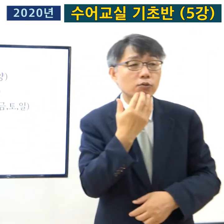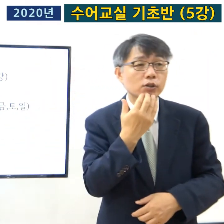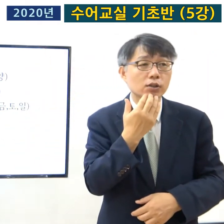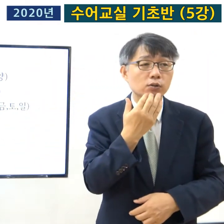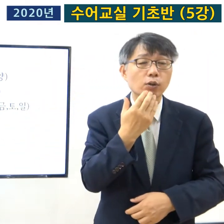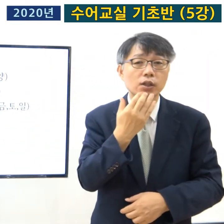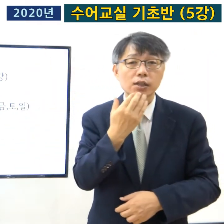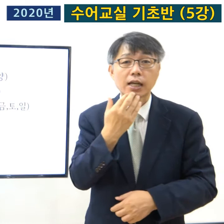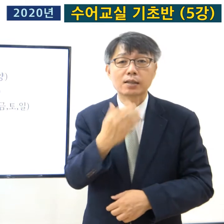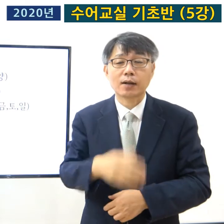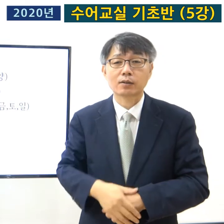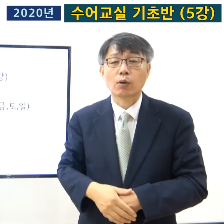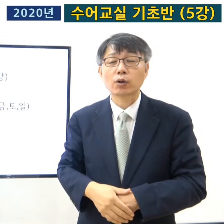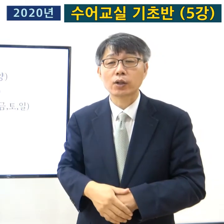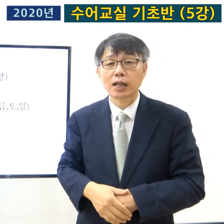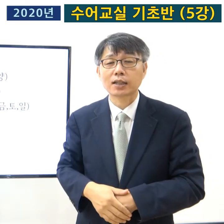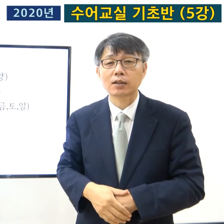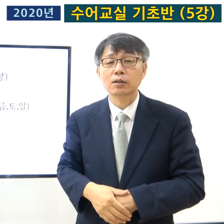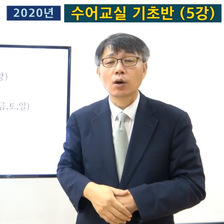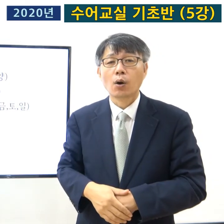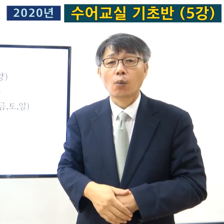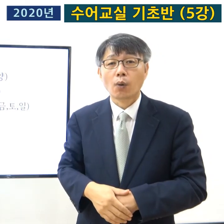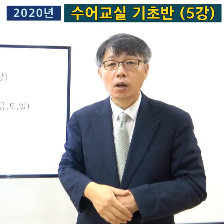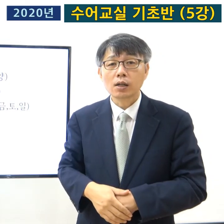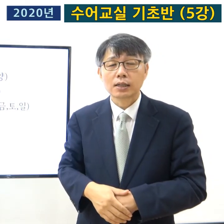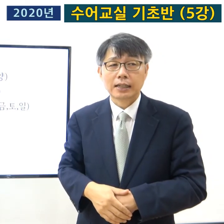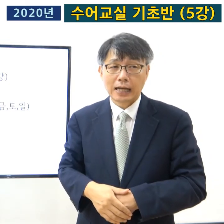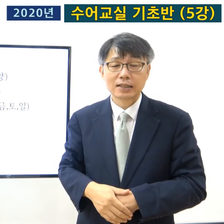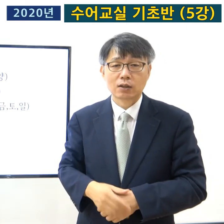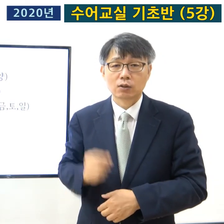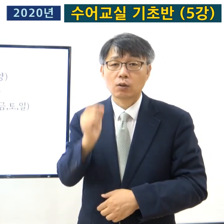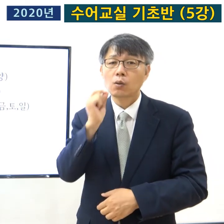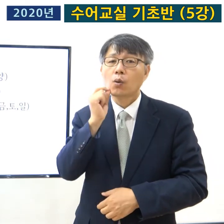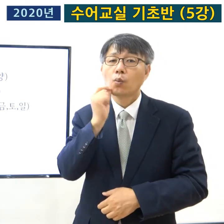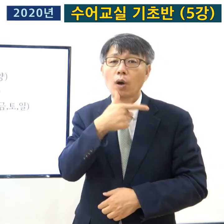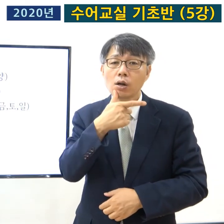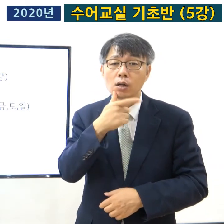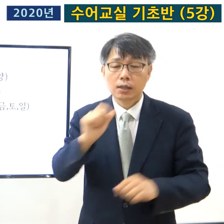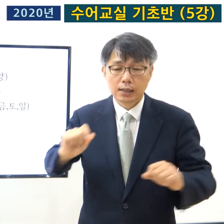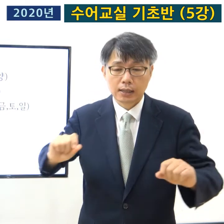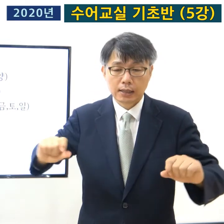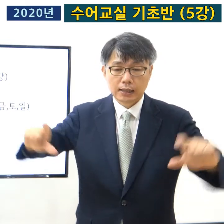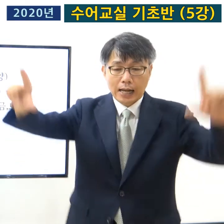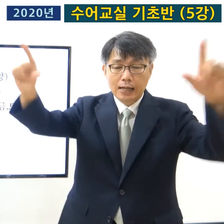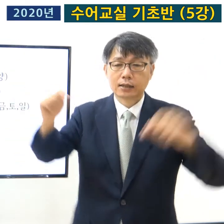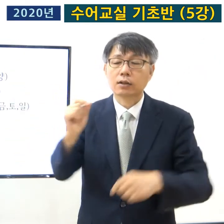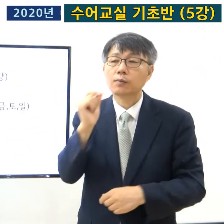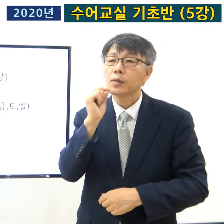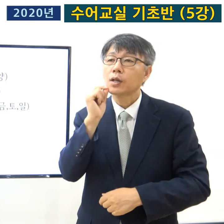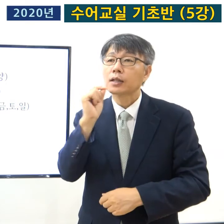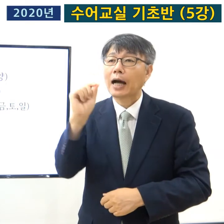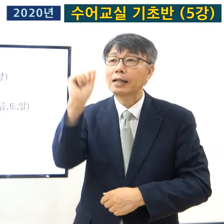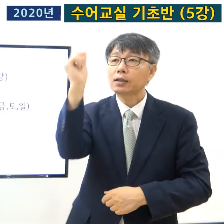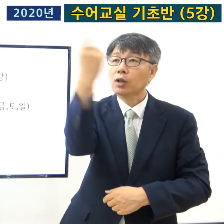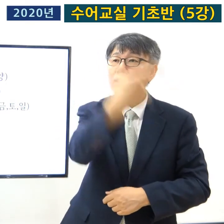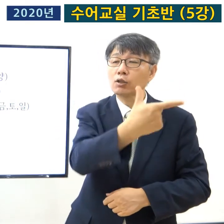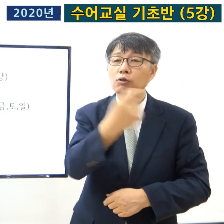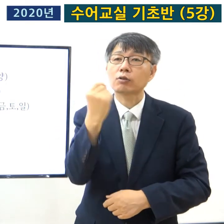거는 요일을 이렇게 하지만 월요일 할 때는 월 날이잖아요, 그죠? 월 날. 그래서 달을 이렇게 그려준다고